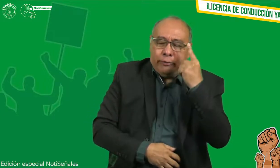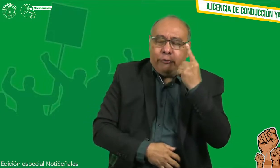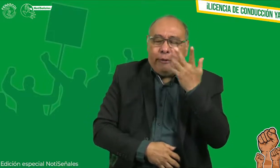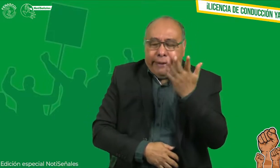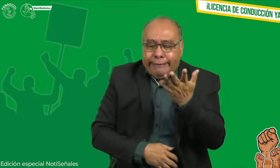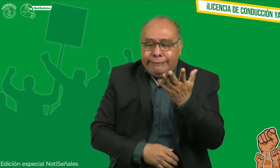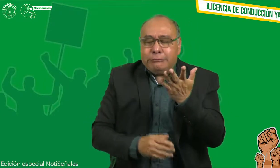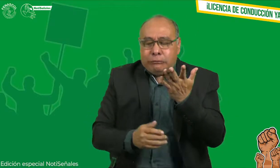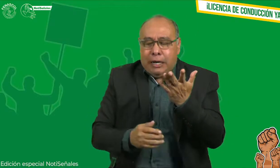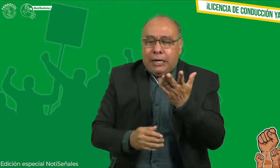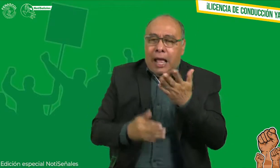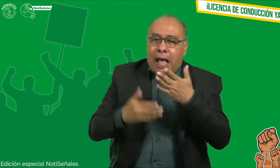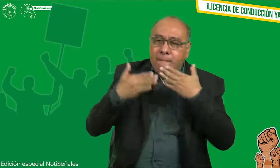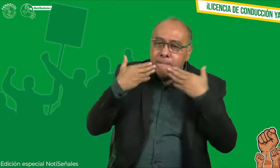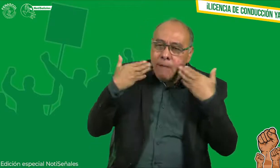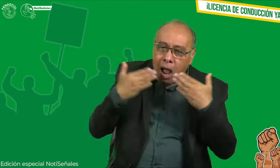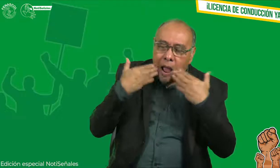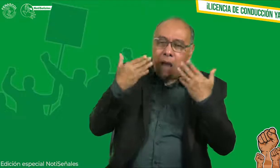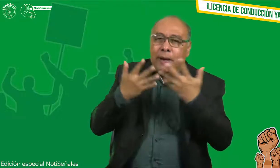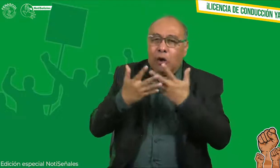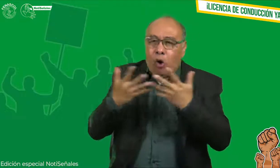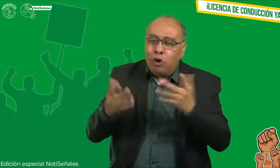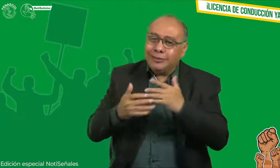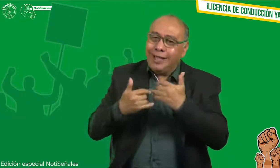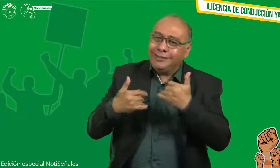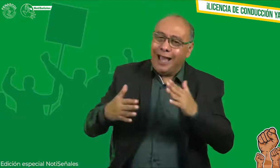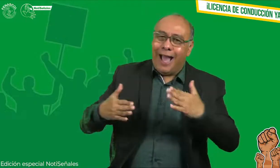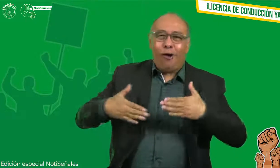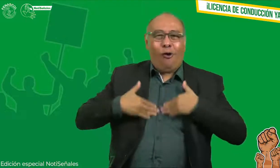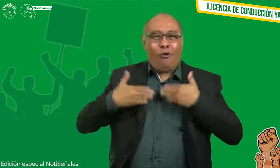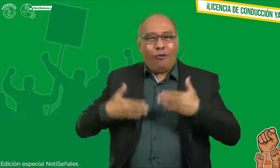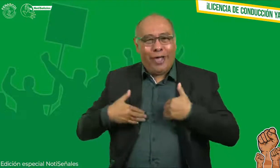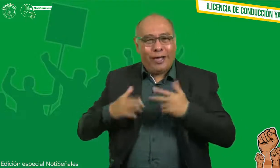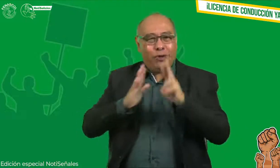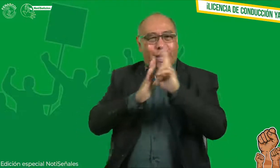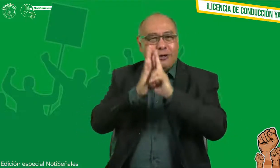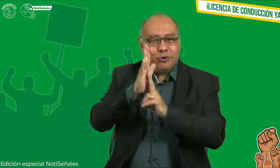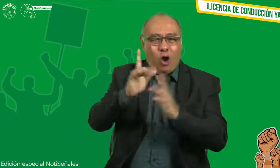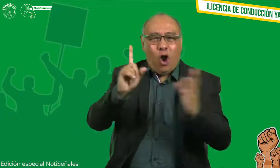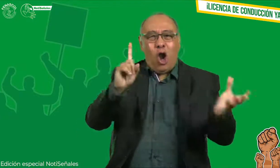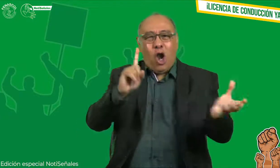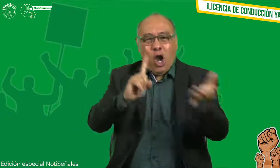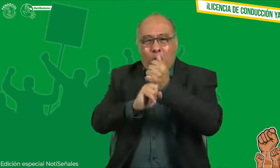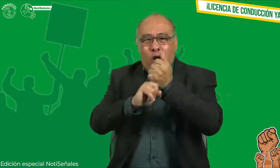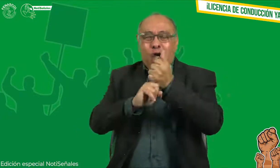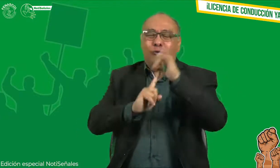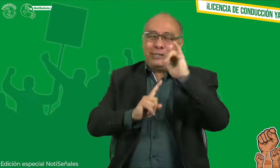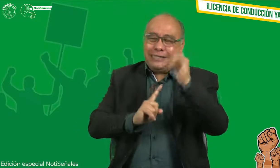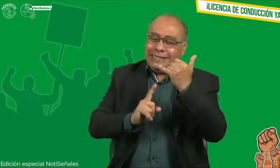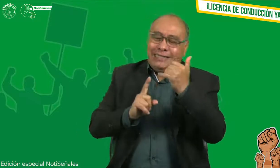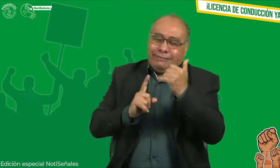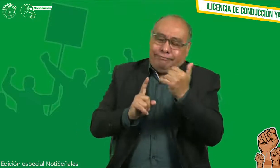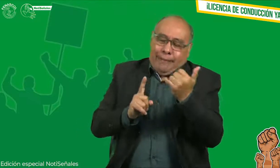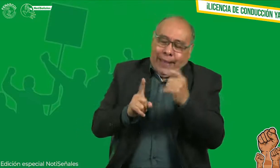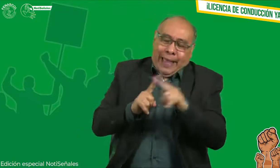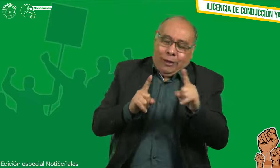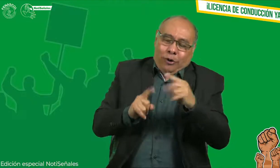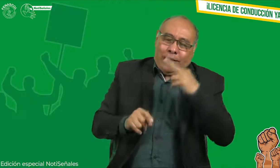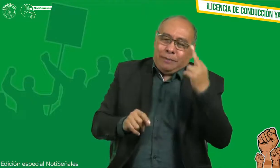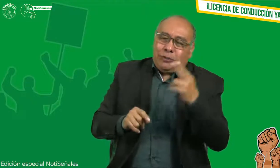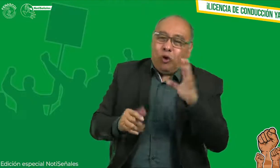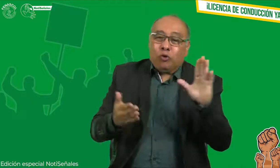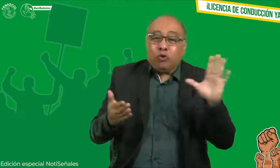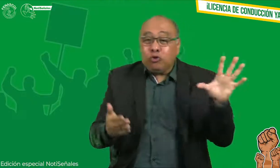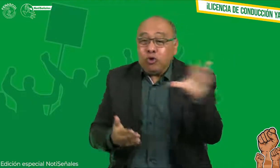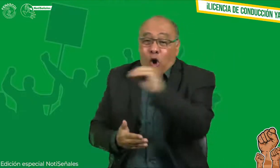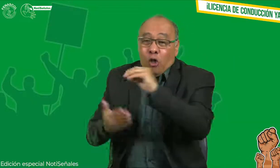salga. Nosotros entendemos la situación de ministerio en el que han sido muy amables, nuevamente lo reiteramos,